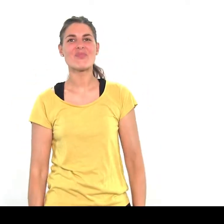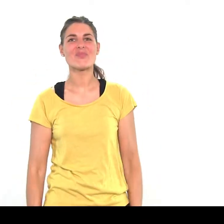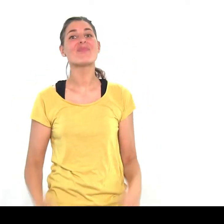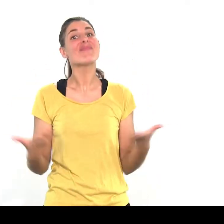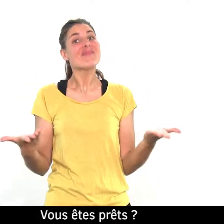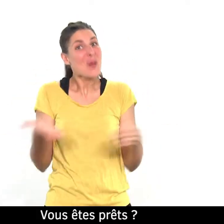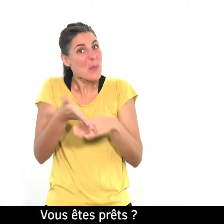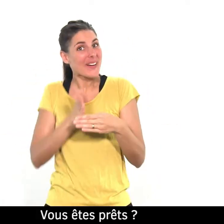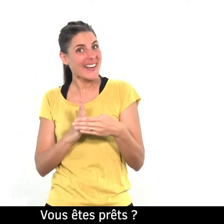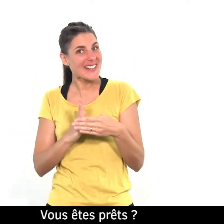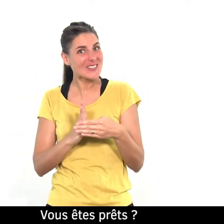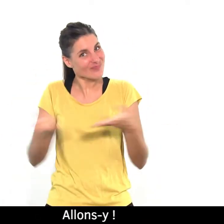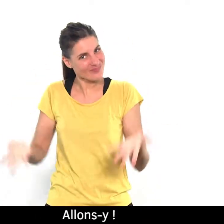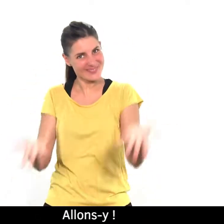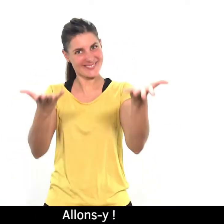vous êtes prêts allons-y